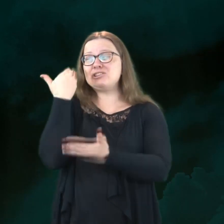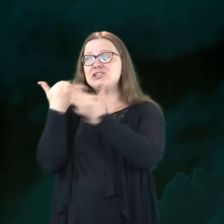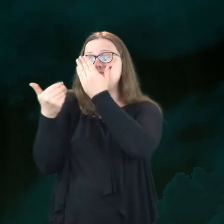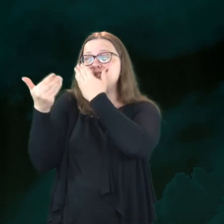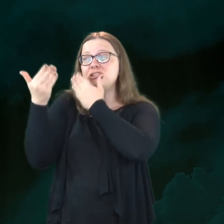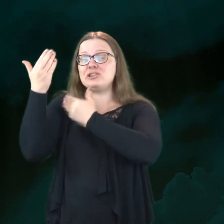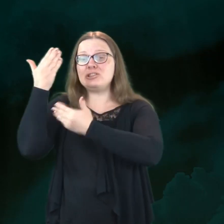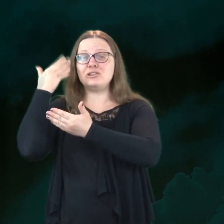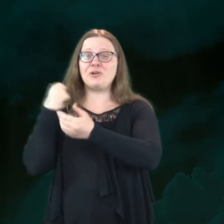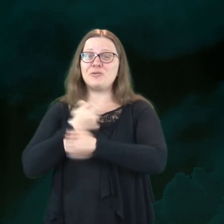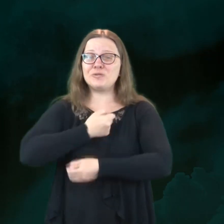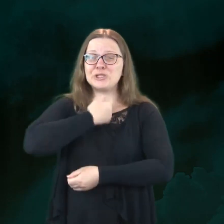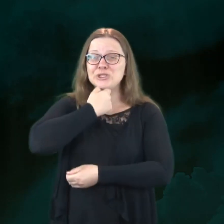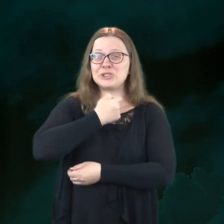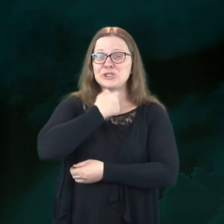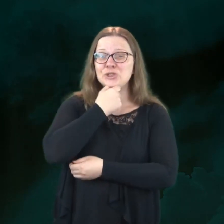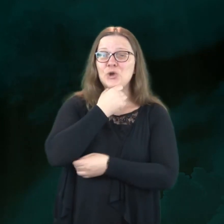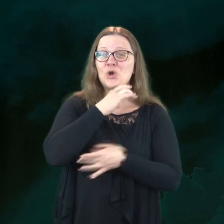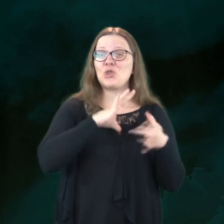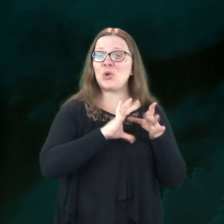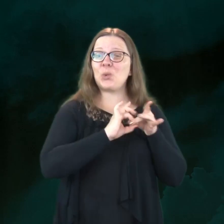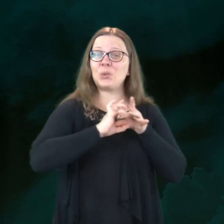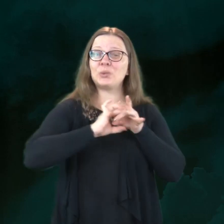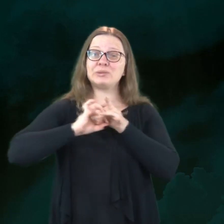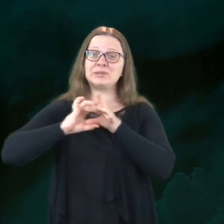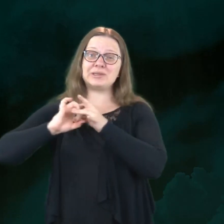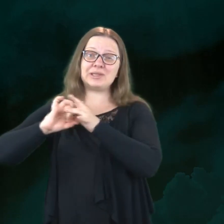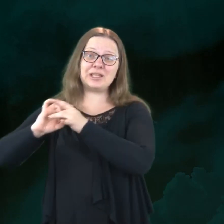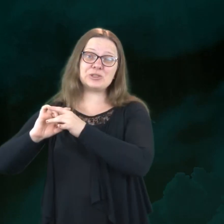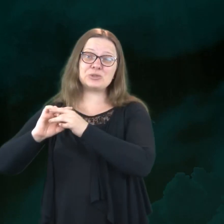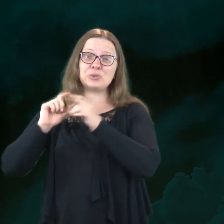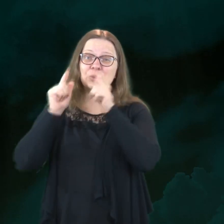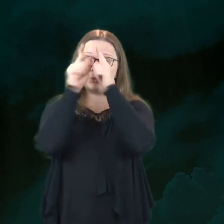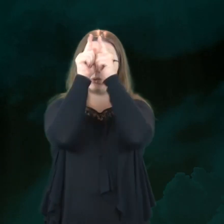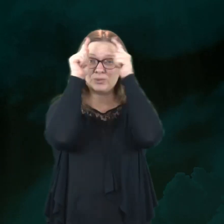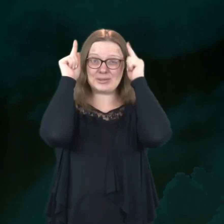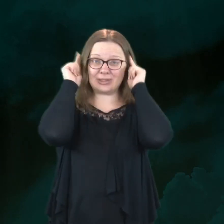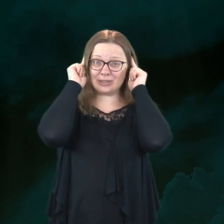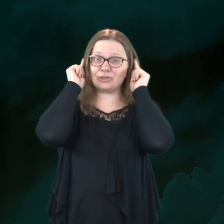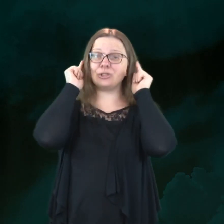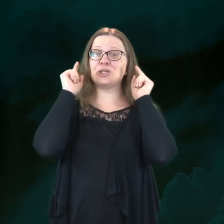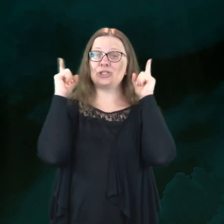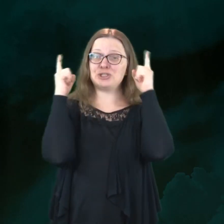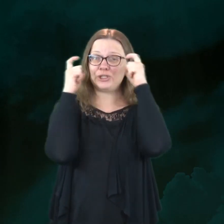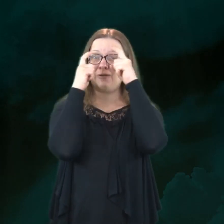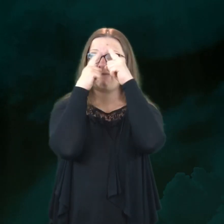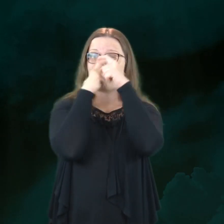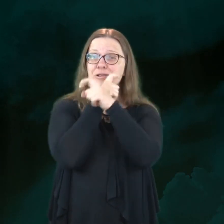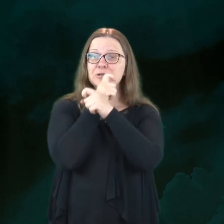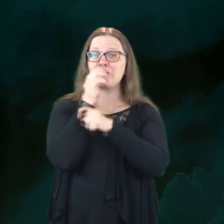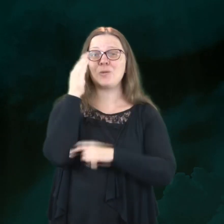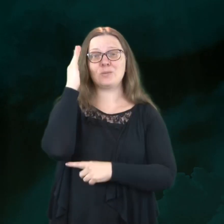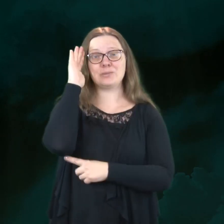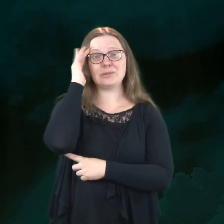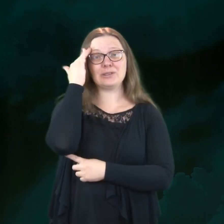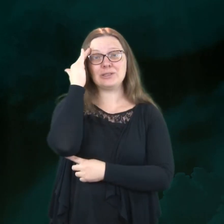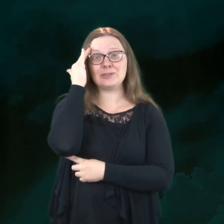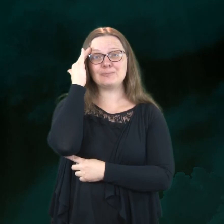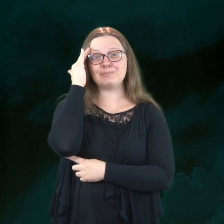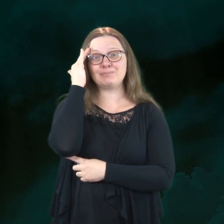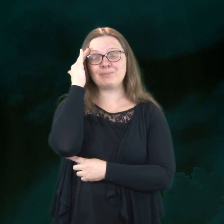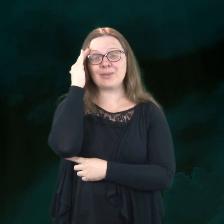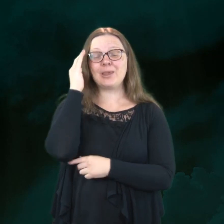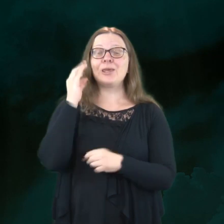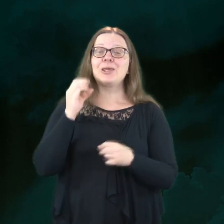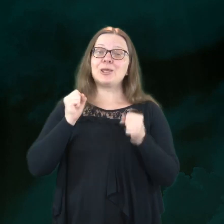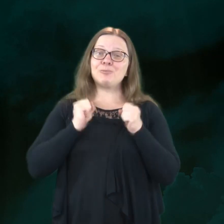dado ao contexto dos gregos, era difícil entender isso. Alguém poderia ir lá oferecer uma filosofia